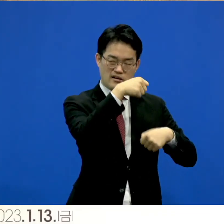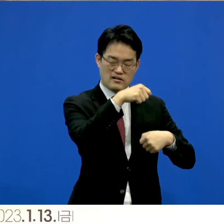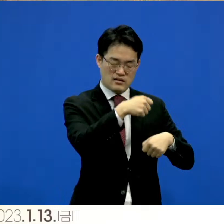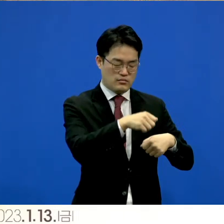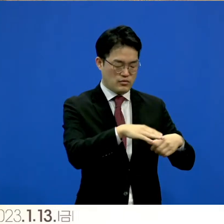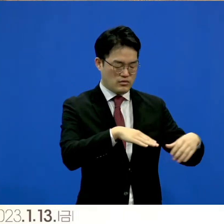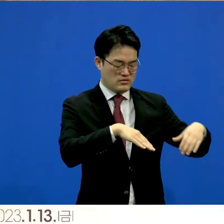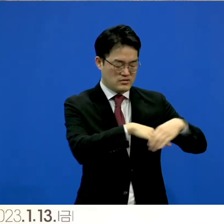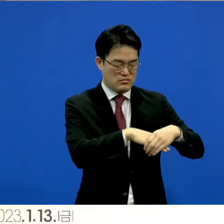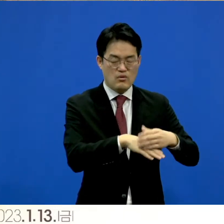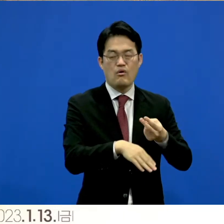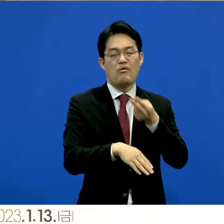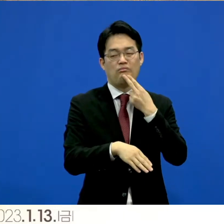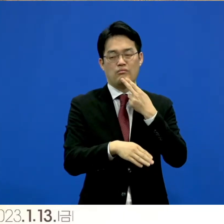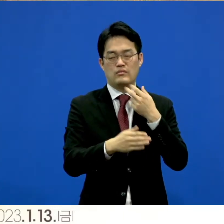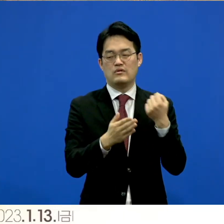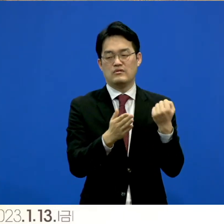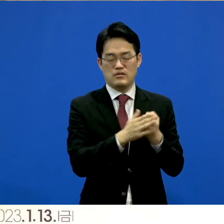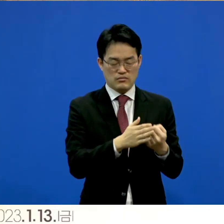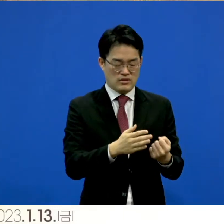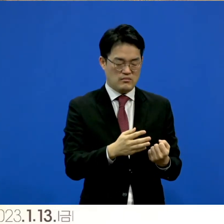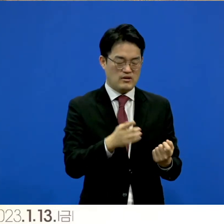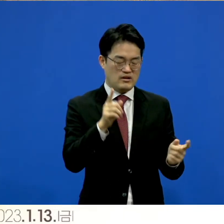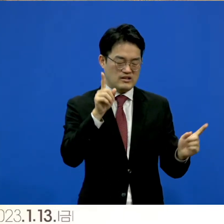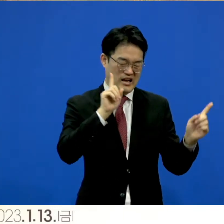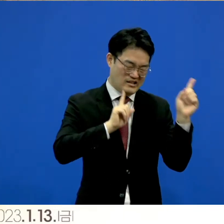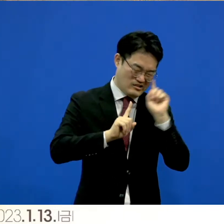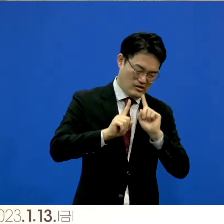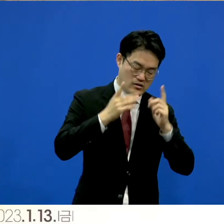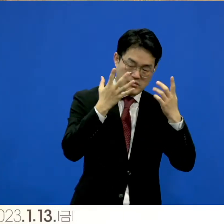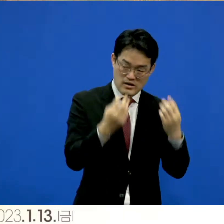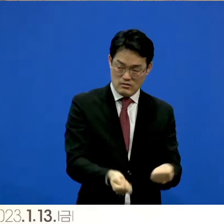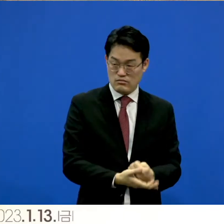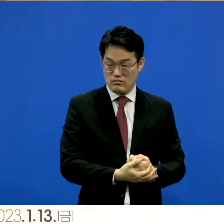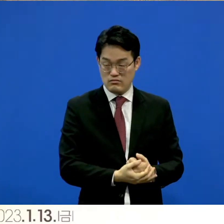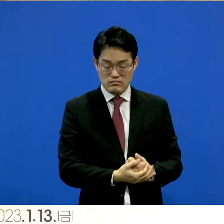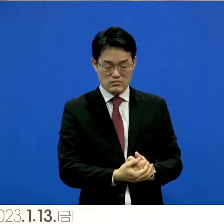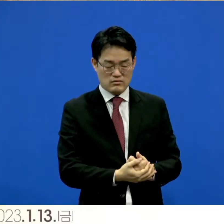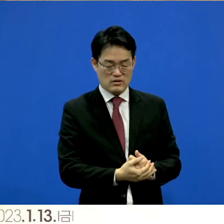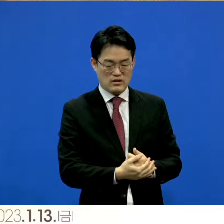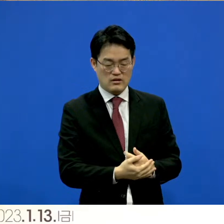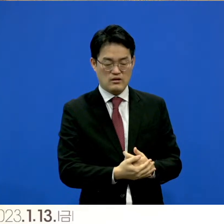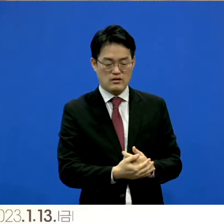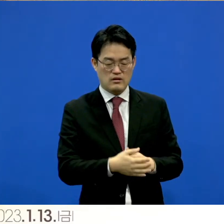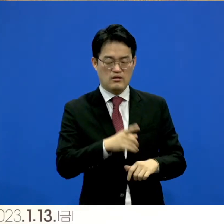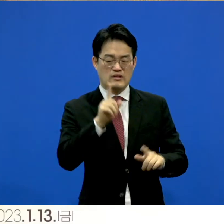않아서 상처투성이고, 근데 그 발로 다니지 않은 곳이 없었겠죠.